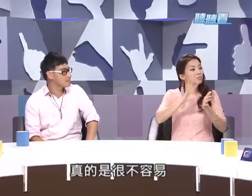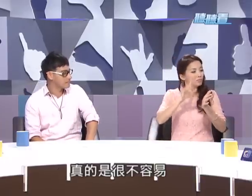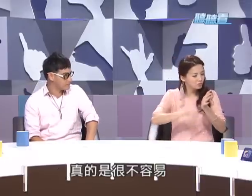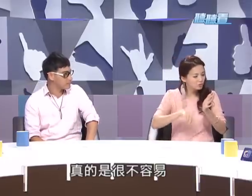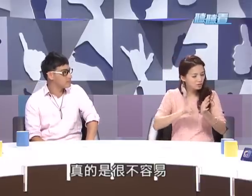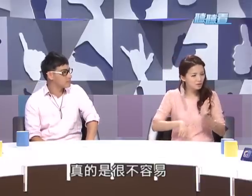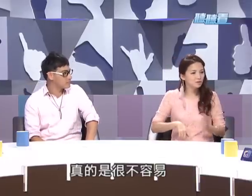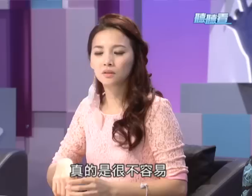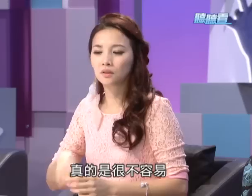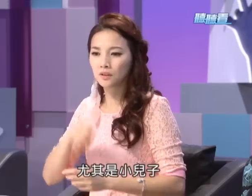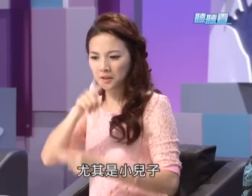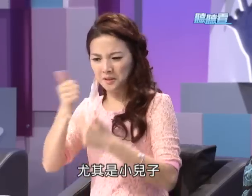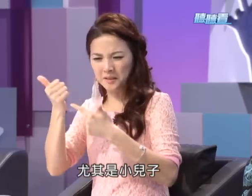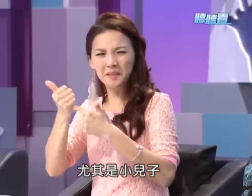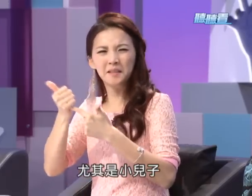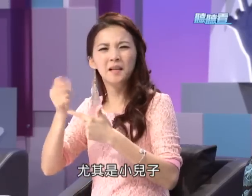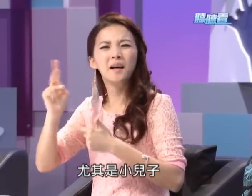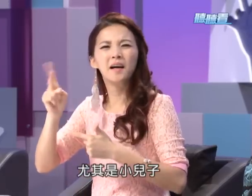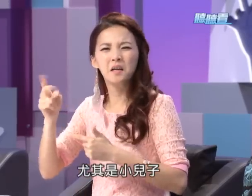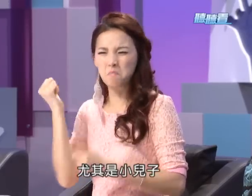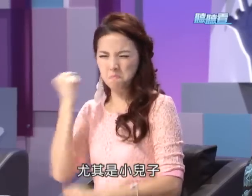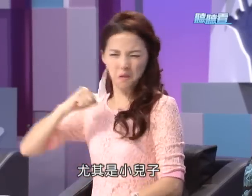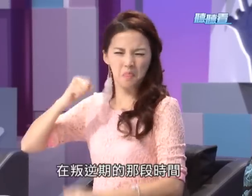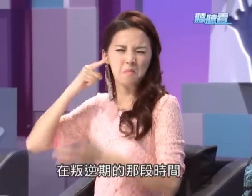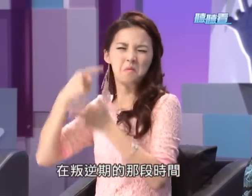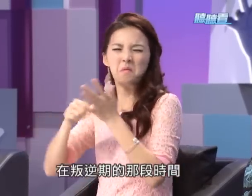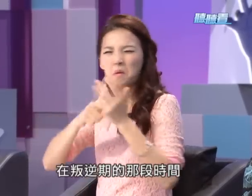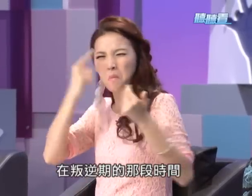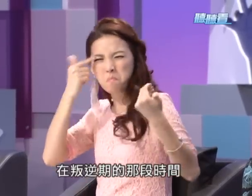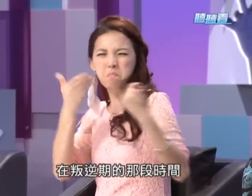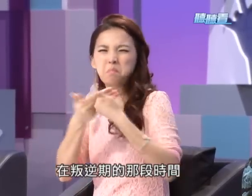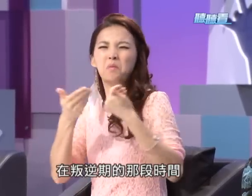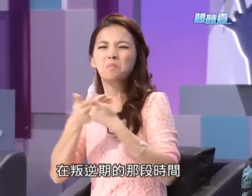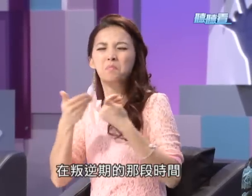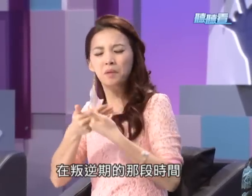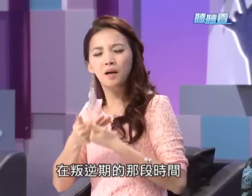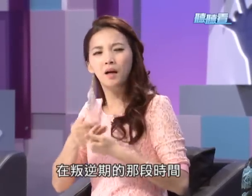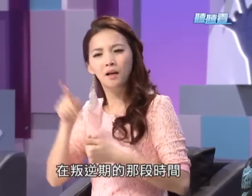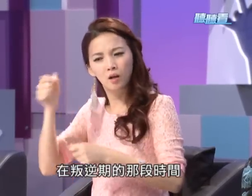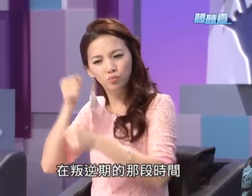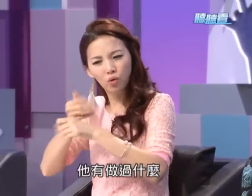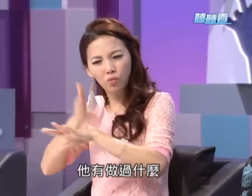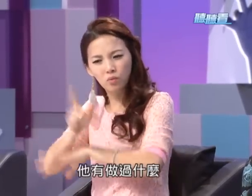易。尤其是小儿子在叛逆期的那段时间，他有做过